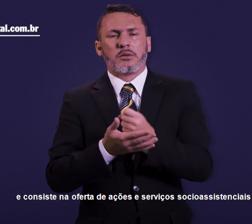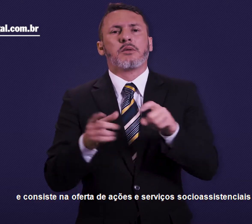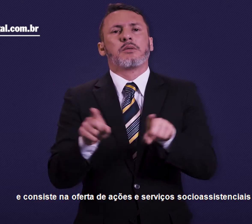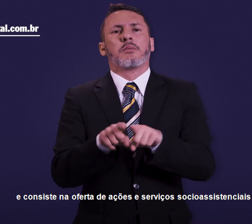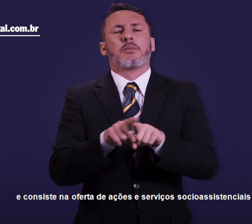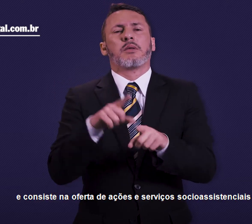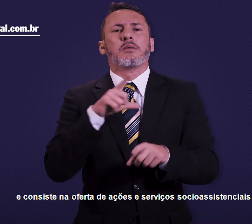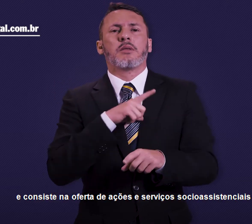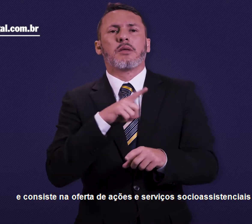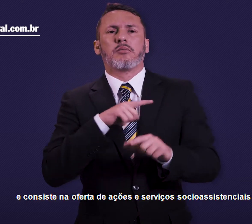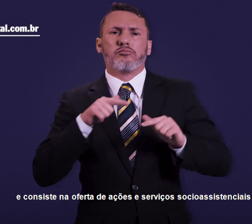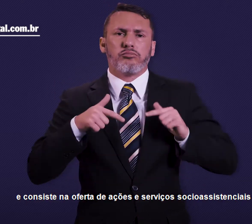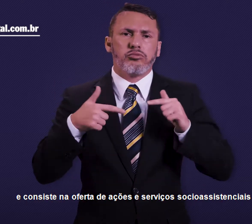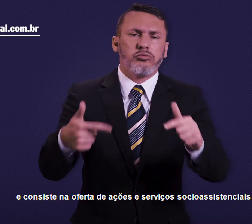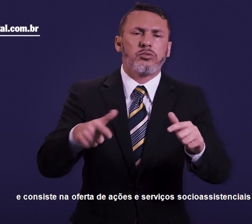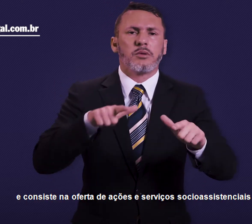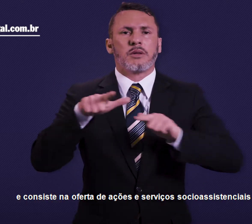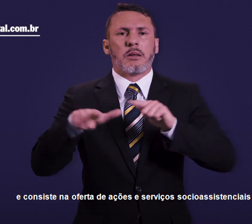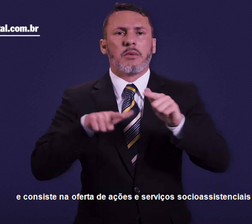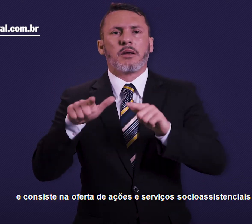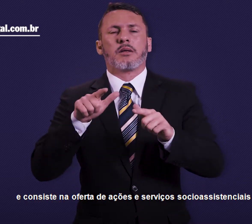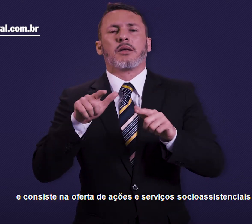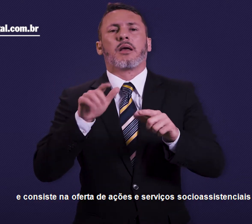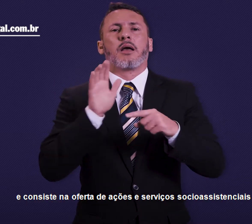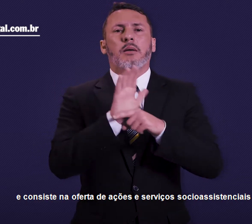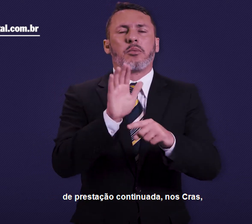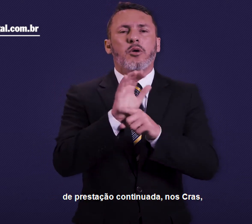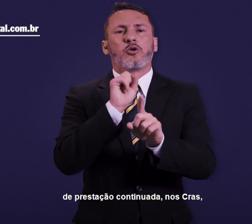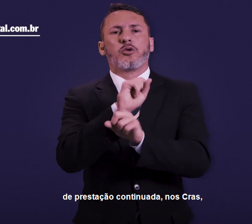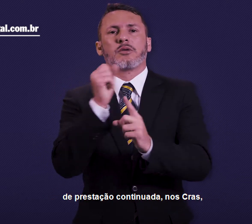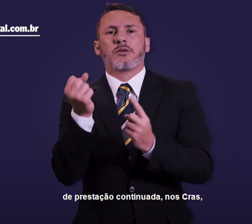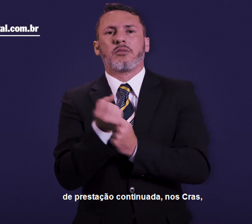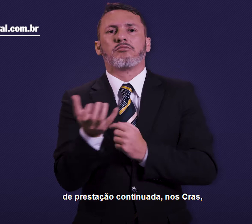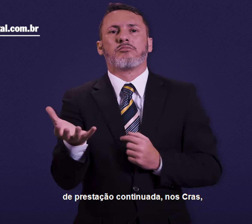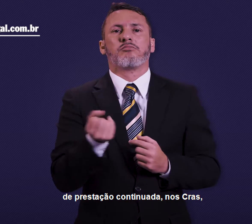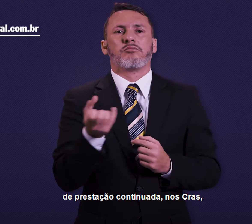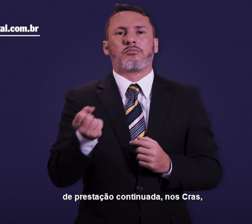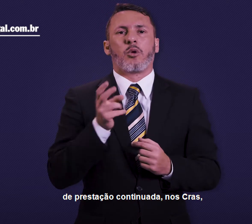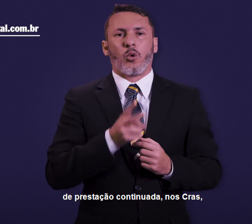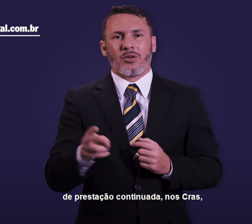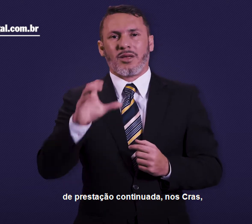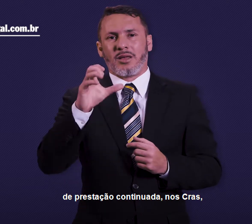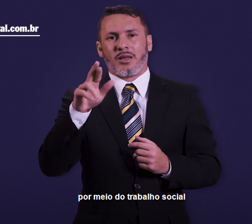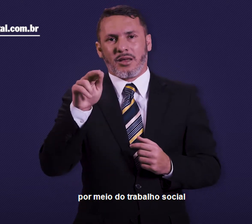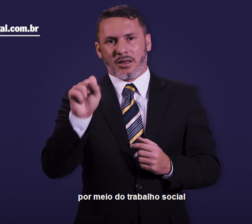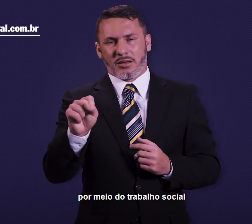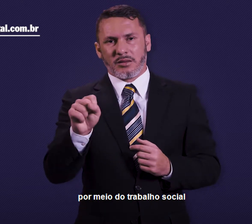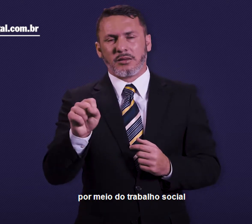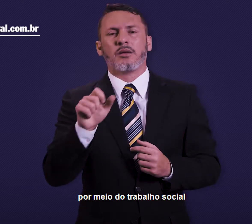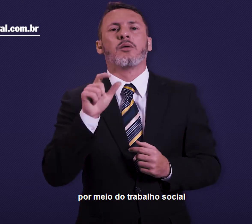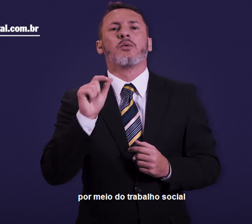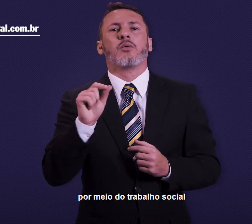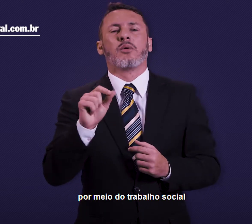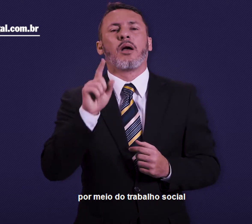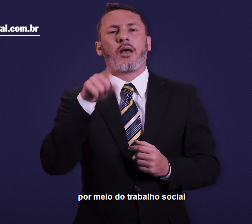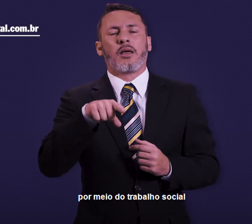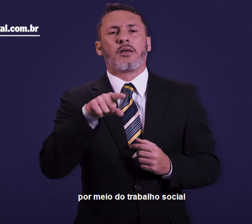na oferta de ações e serviços socioassistenciais de prestação continuada nos CRAS por meio do trabalho social